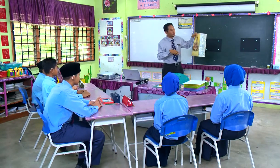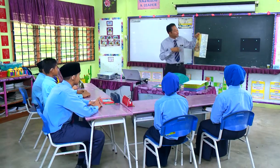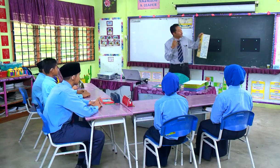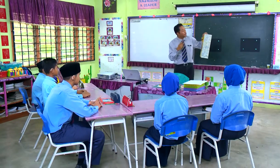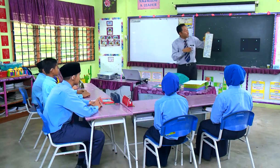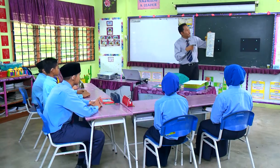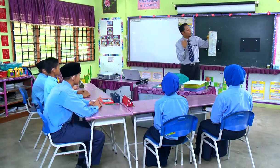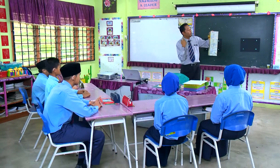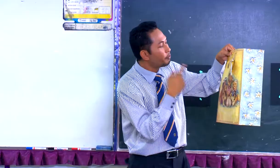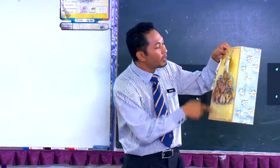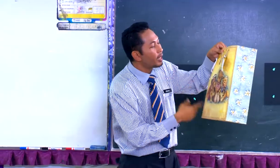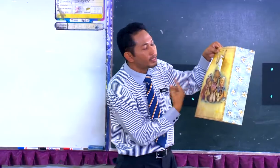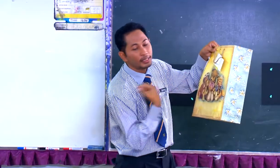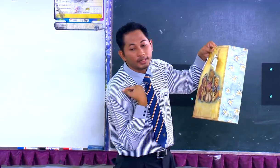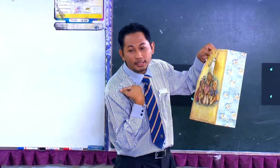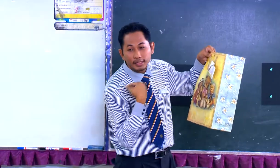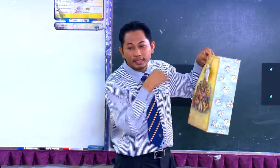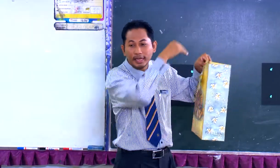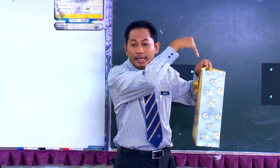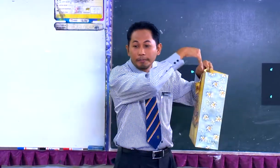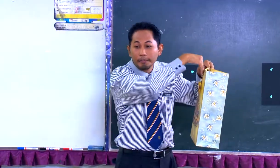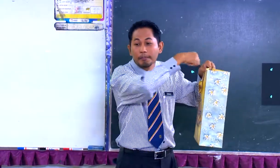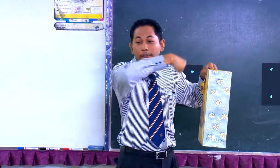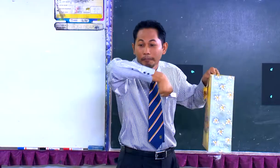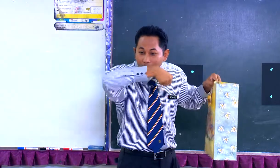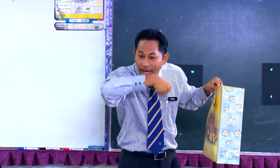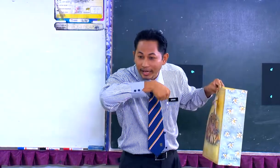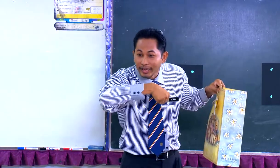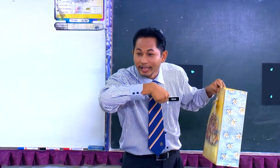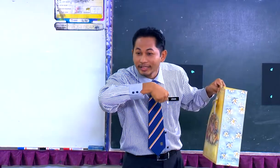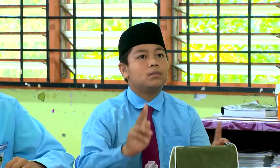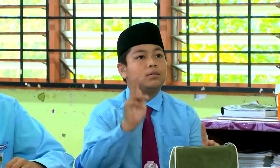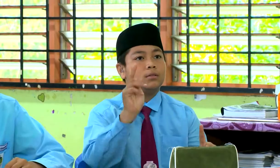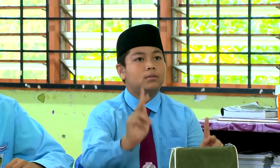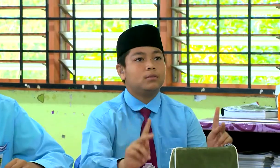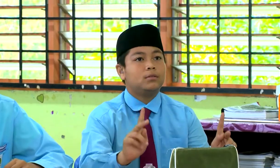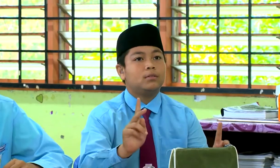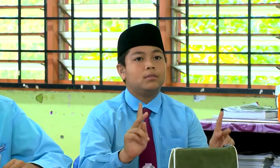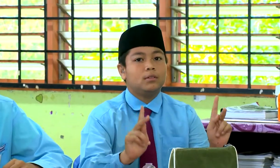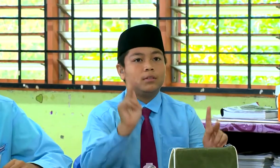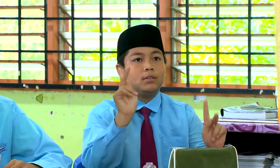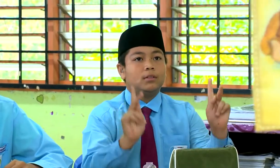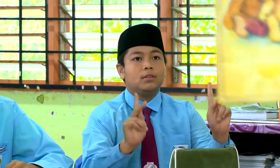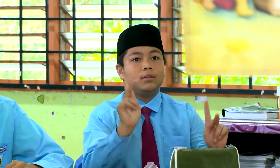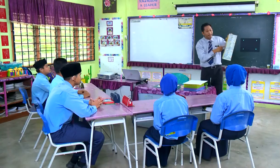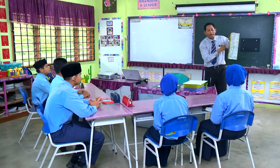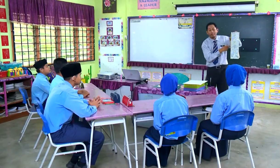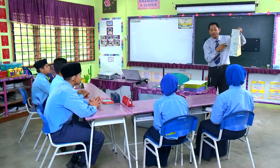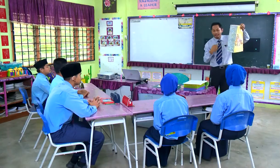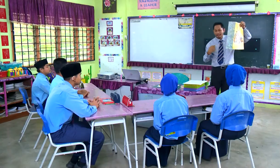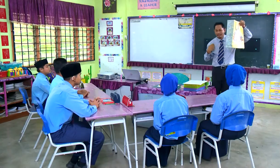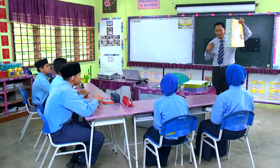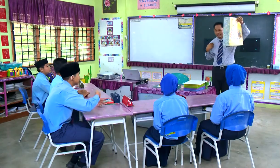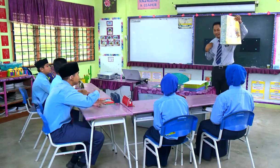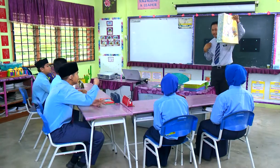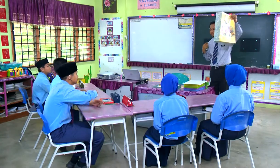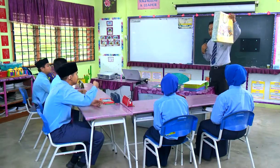teka. Apa ada dalam beg ni? Apa ada? Teka, teka. Apa ada?